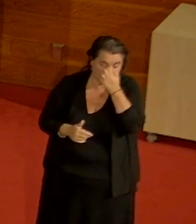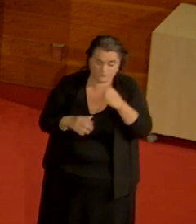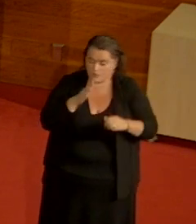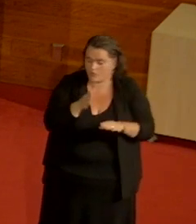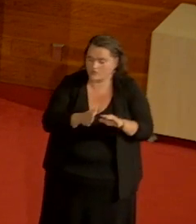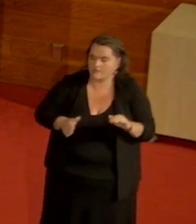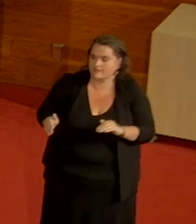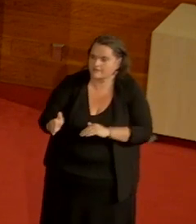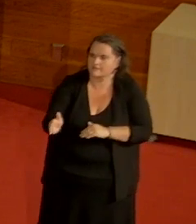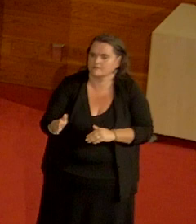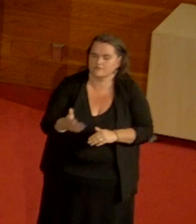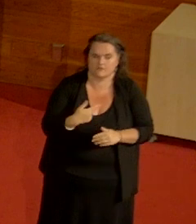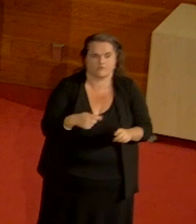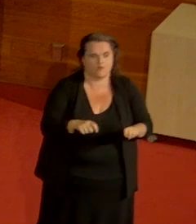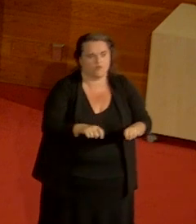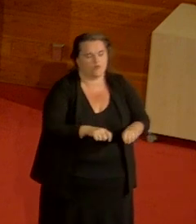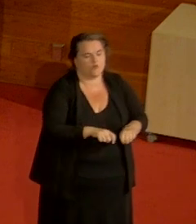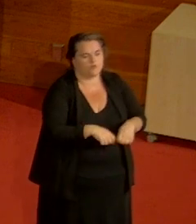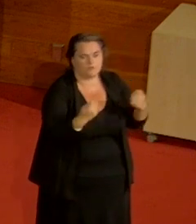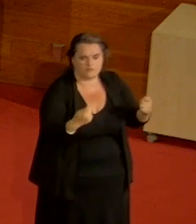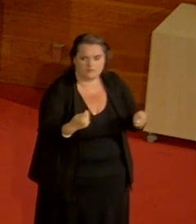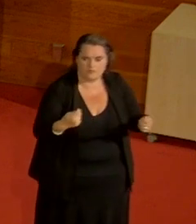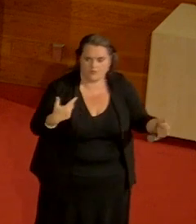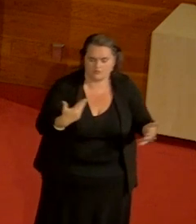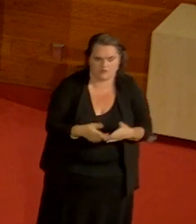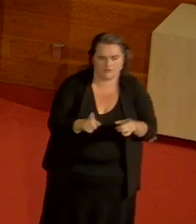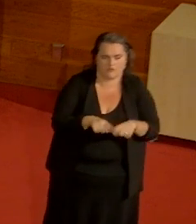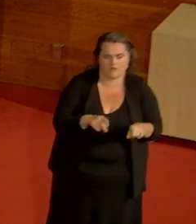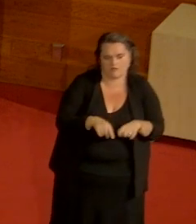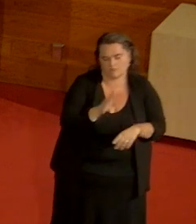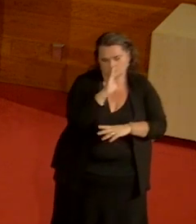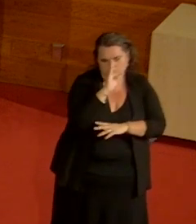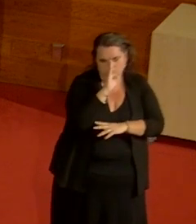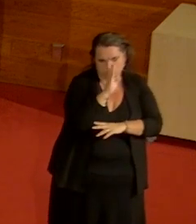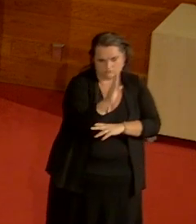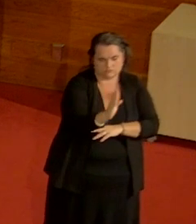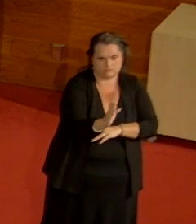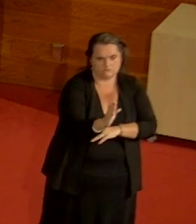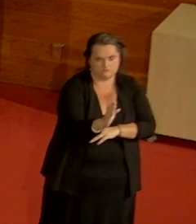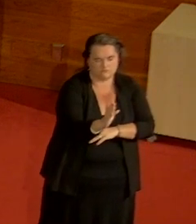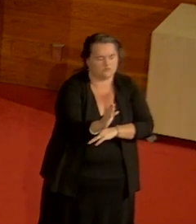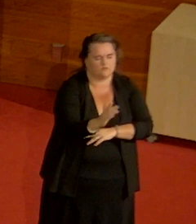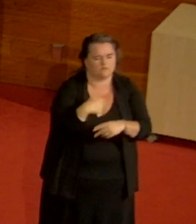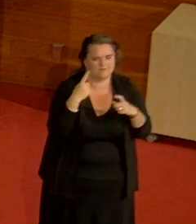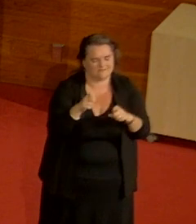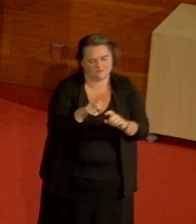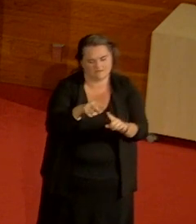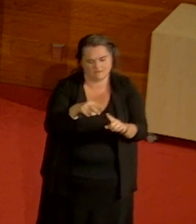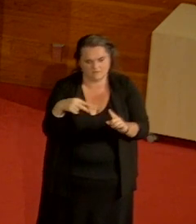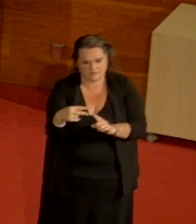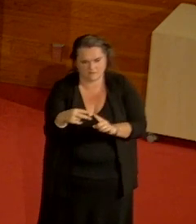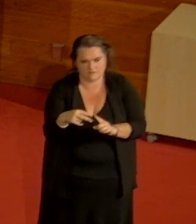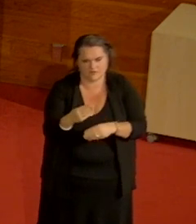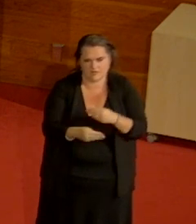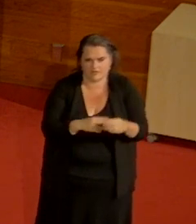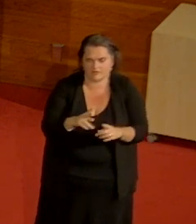romper algo que siempre hacemos de la misma forma y que de pronto nos decimos voy a intentar verlo de otra manera o voy a intentar hacerlo